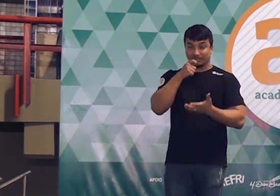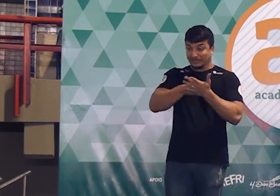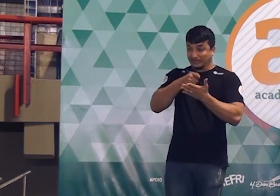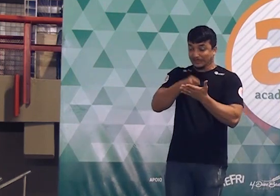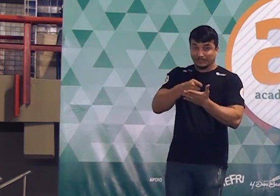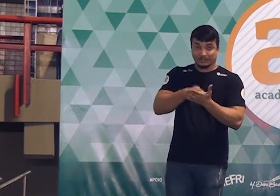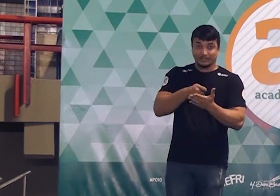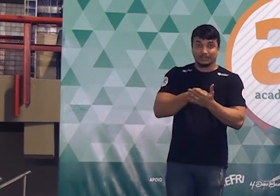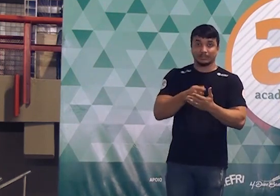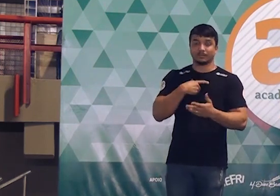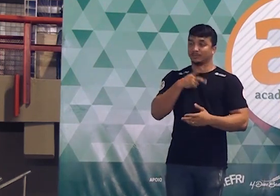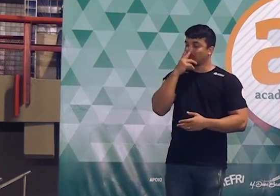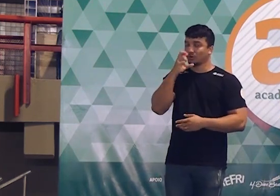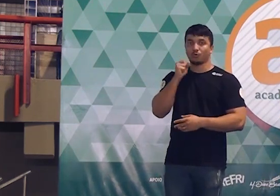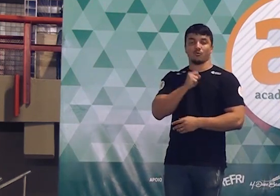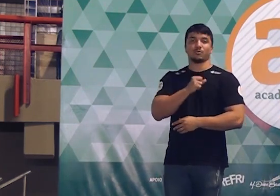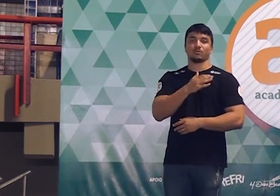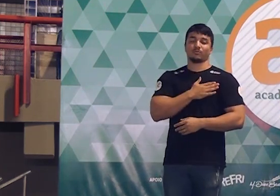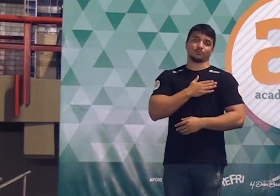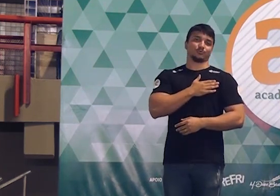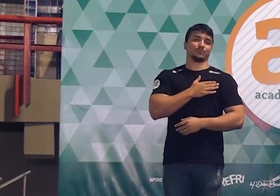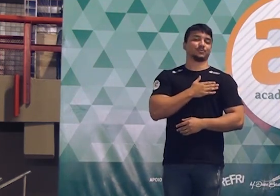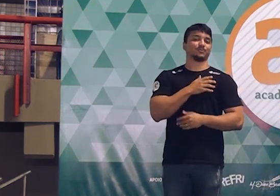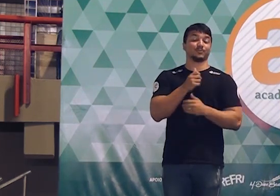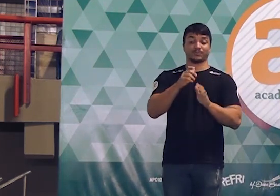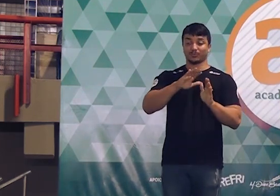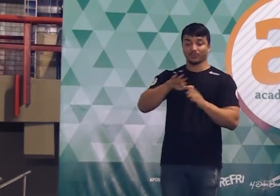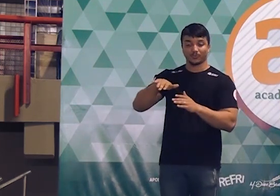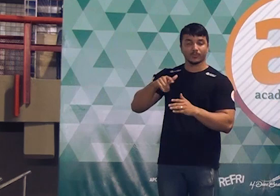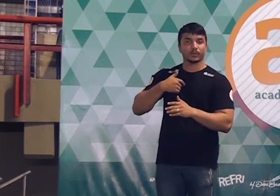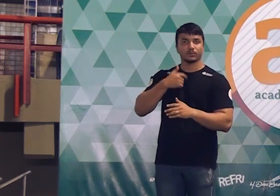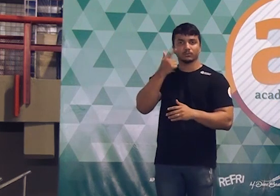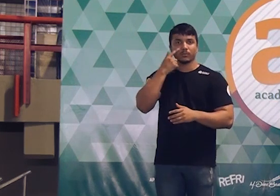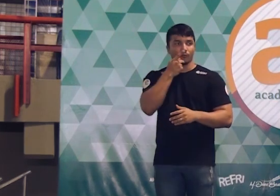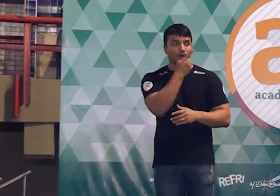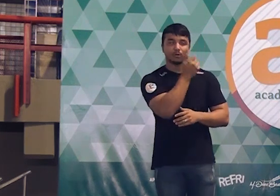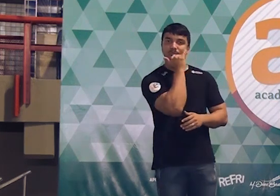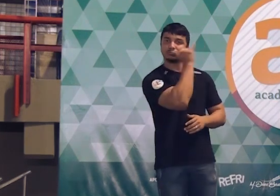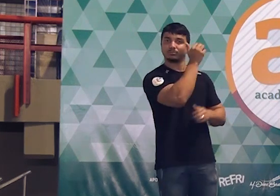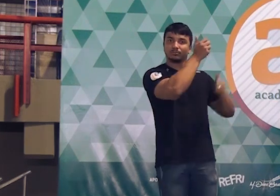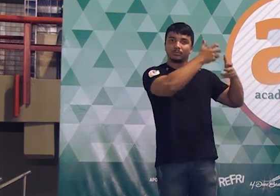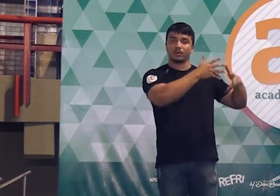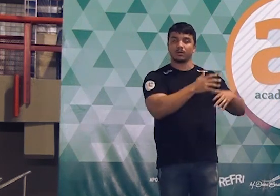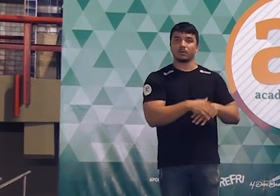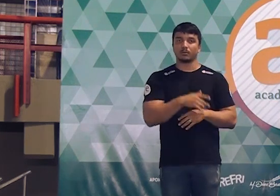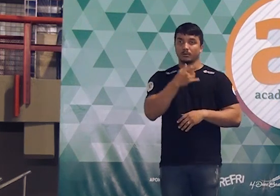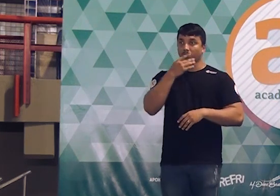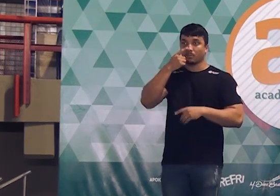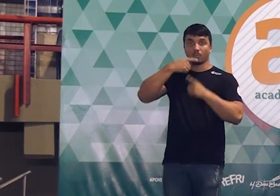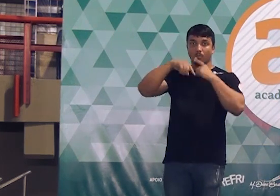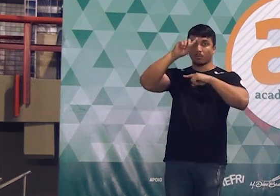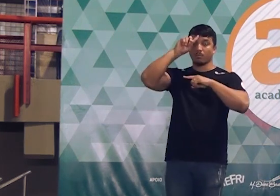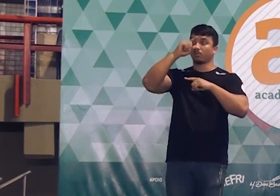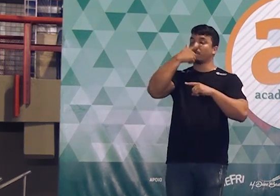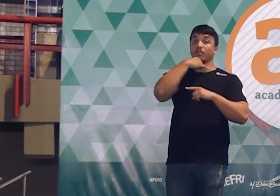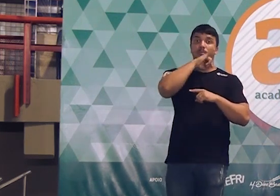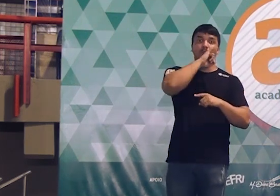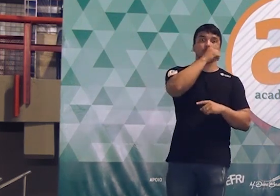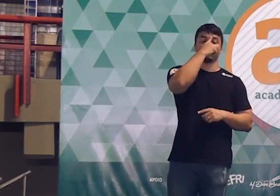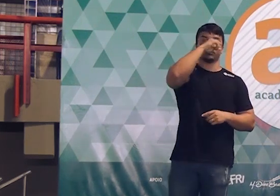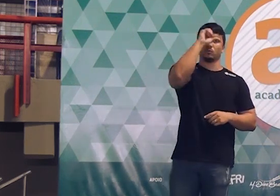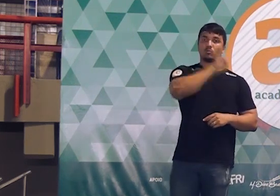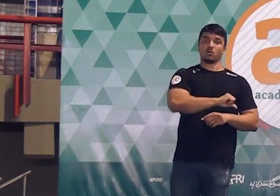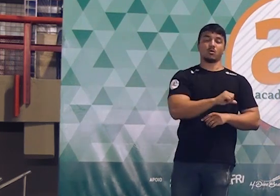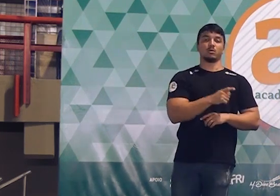peia total, adoro. Aí maravilha. A gente disse. E a revolta do meu pai foi muito grande. O pai disse,